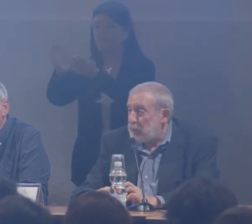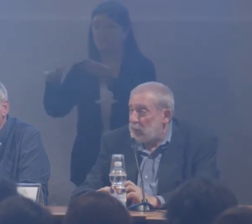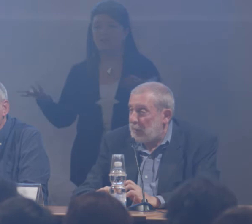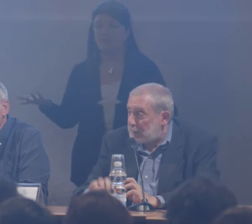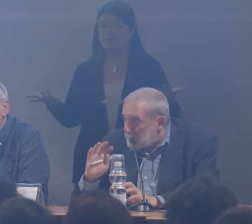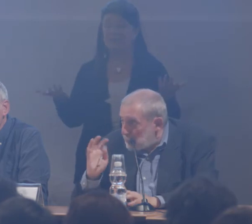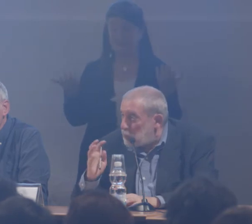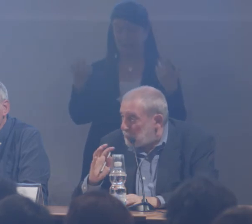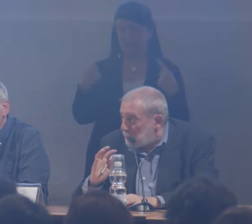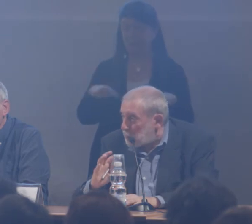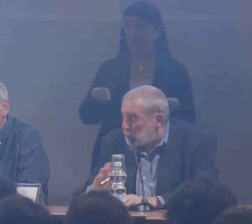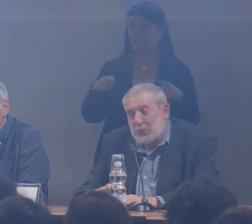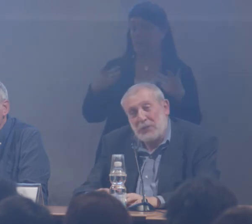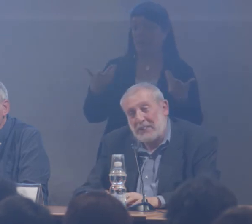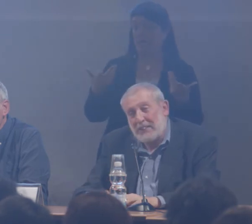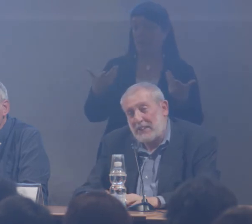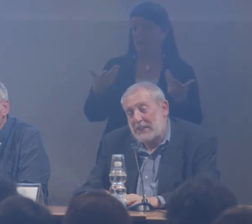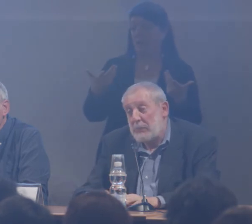troverei un attimino fuori posto questa frase. Però